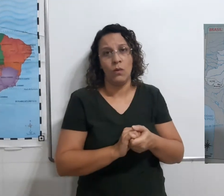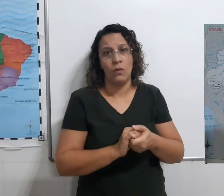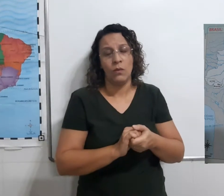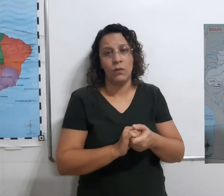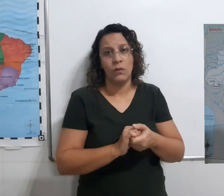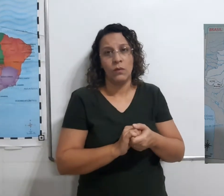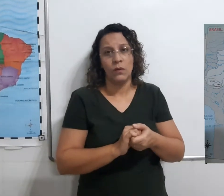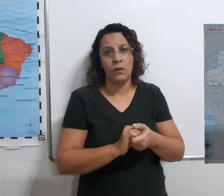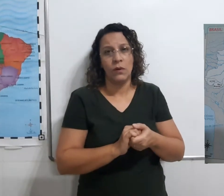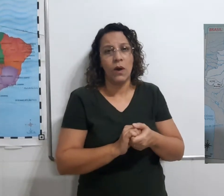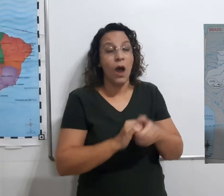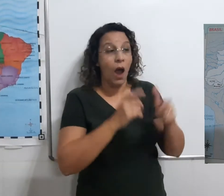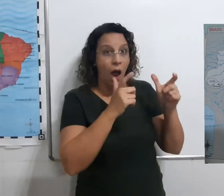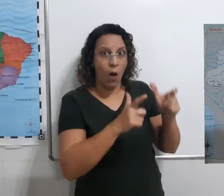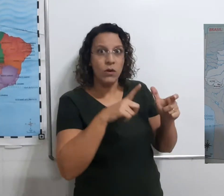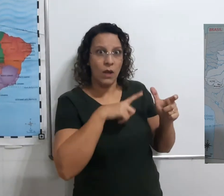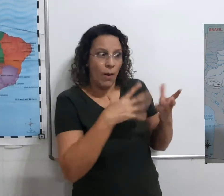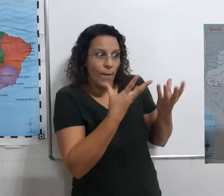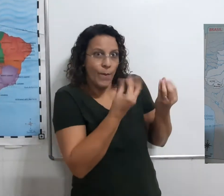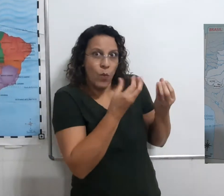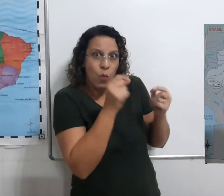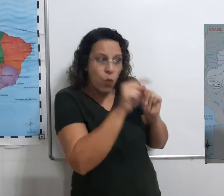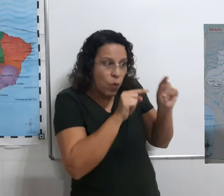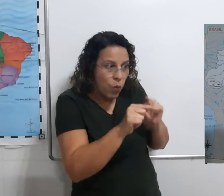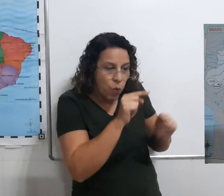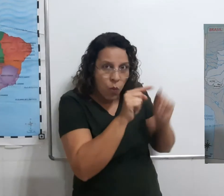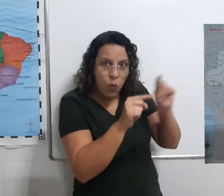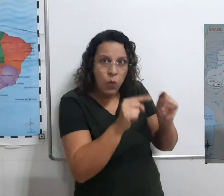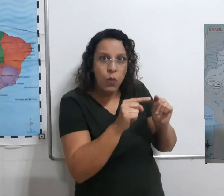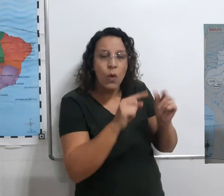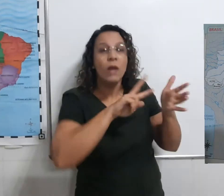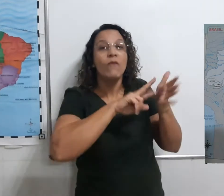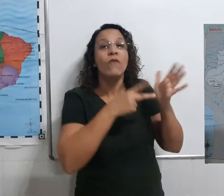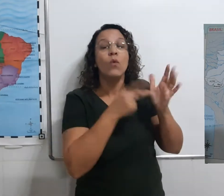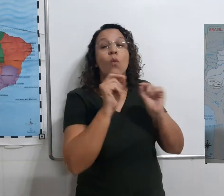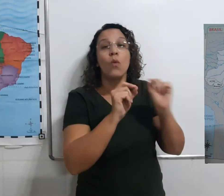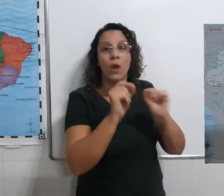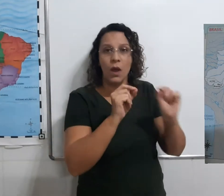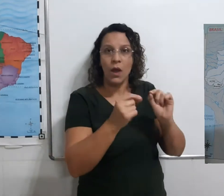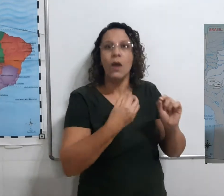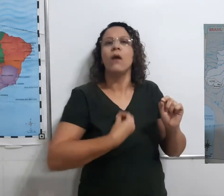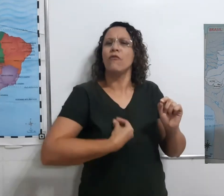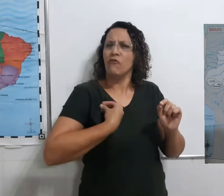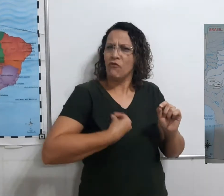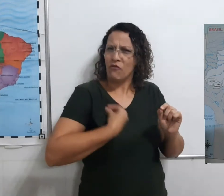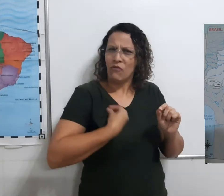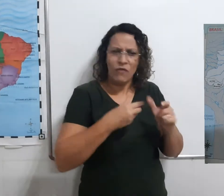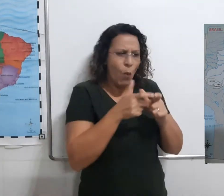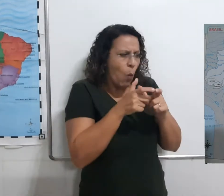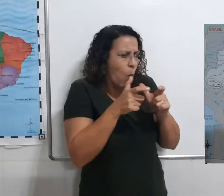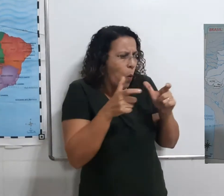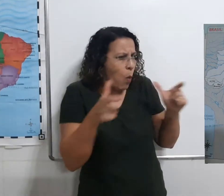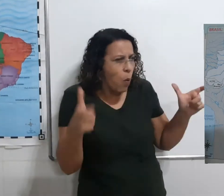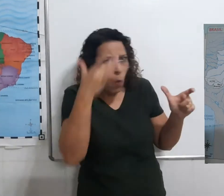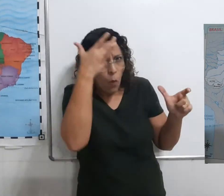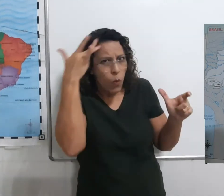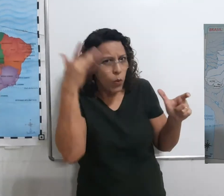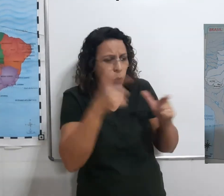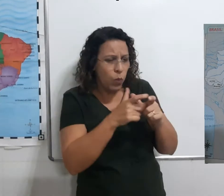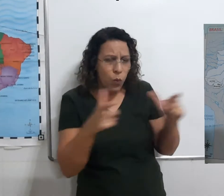Onde tem mais pontinhos coloridos, significa que vivem mais pessoas. E onde tem